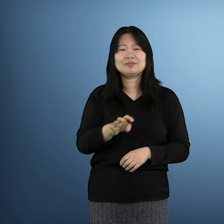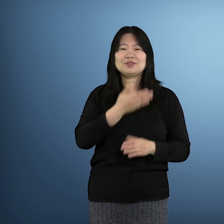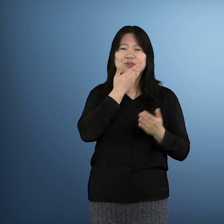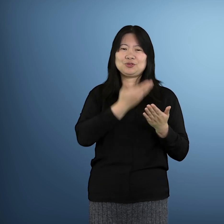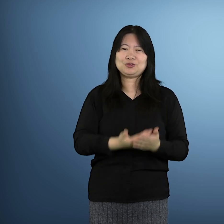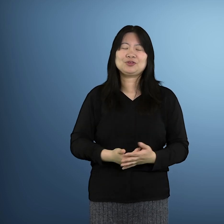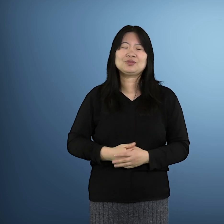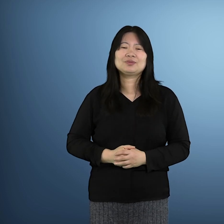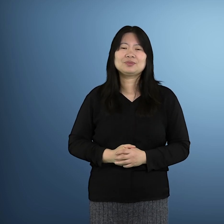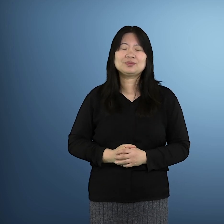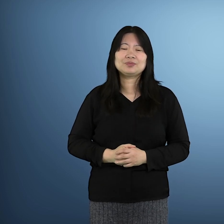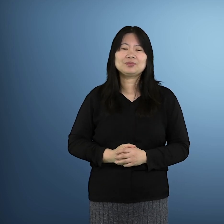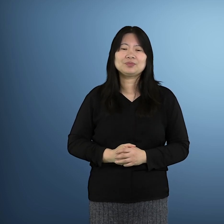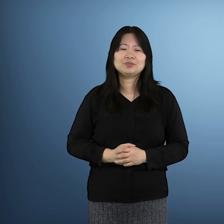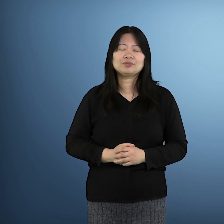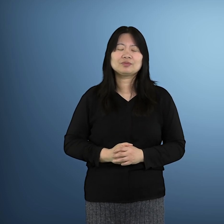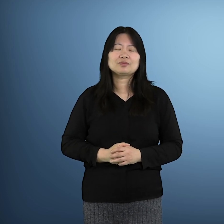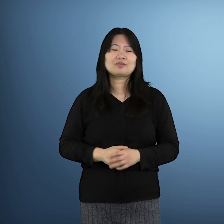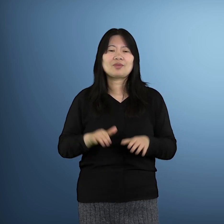오늘